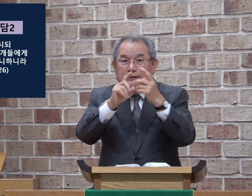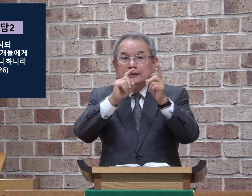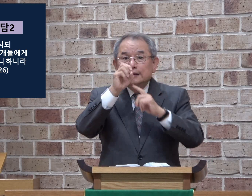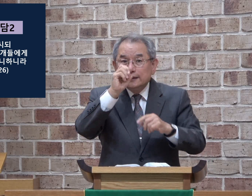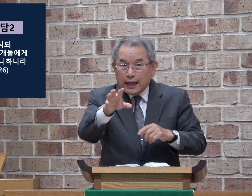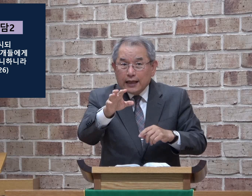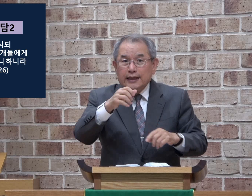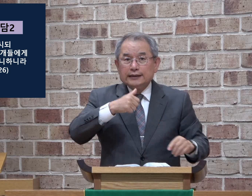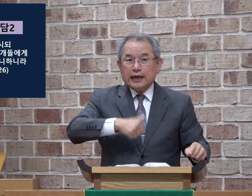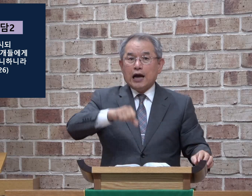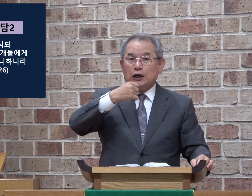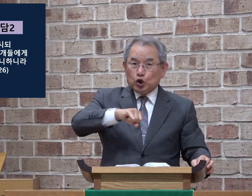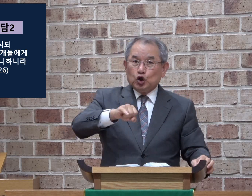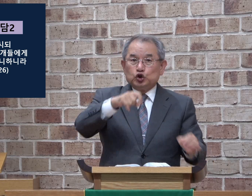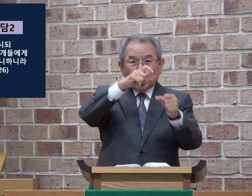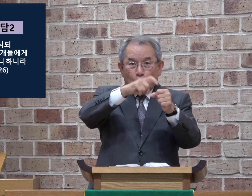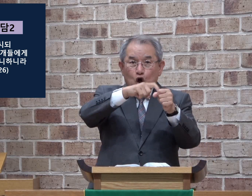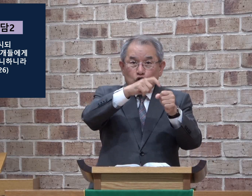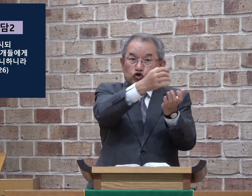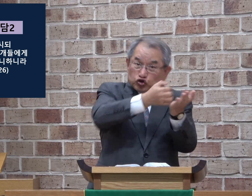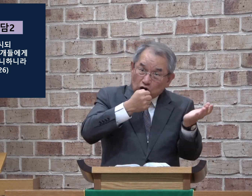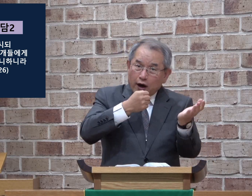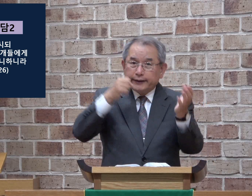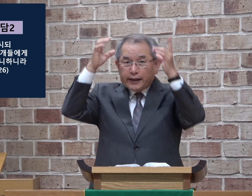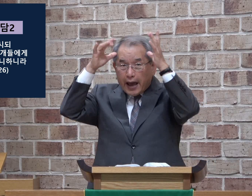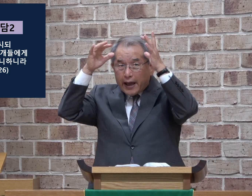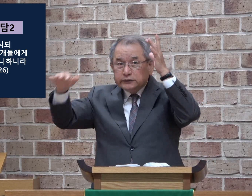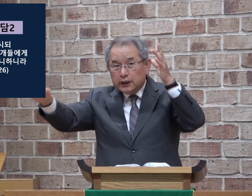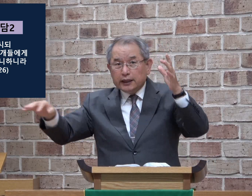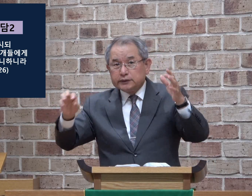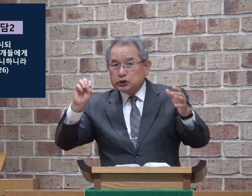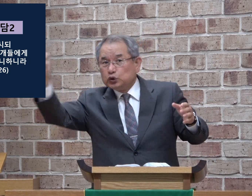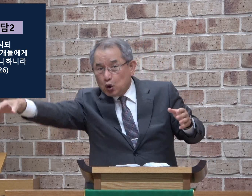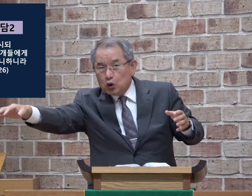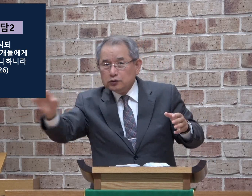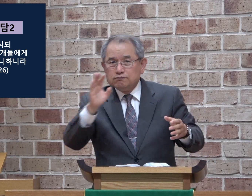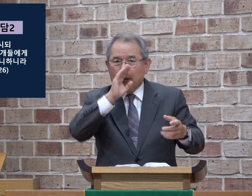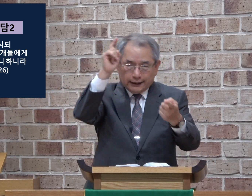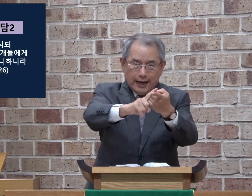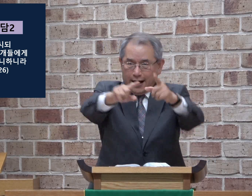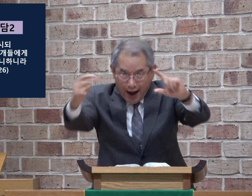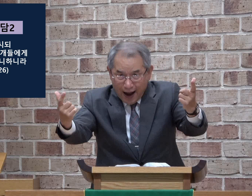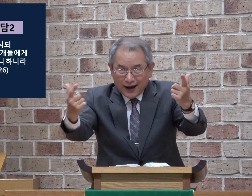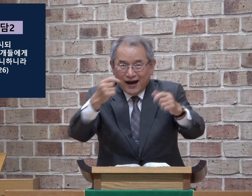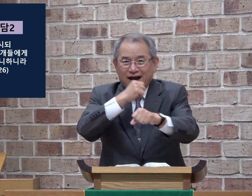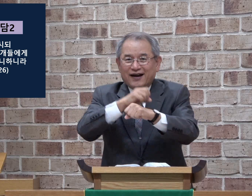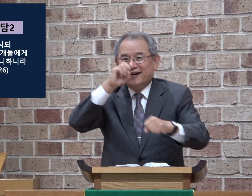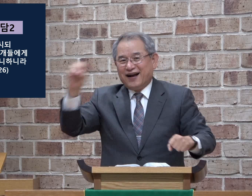이르시되 자녀의 떡을 취하여 개들에게 던짐이 마땅하지 아니하니라.